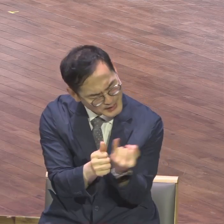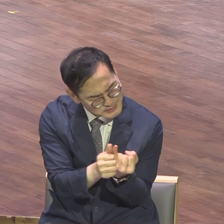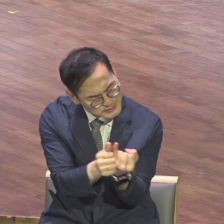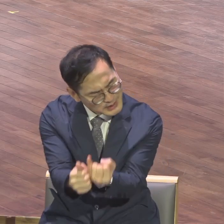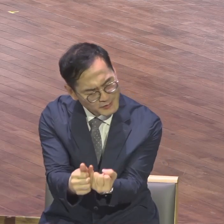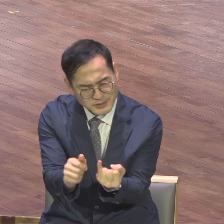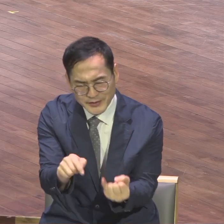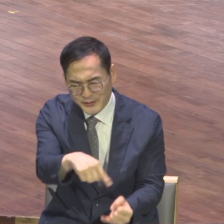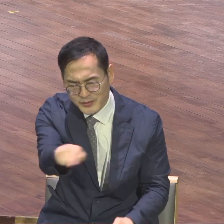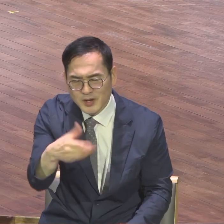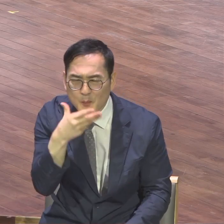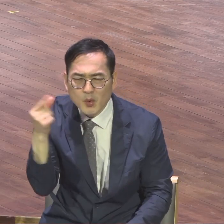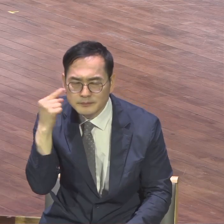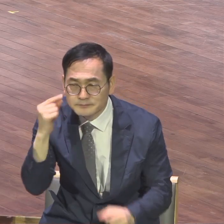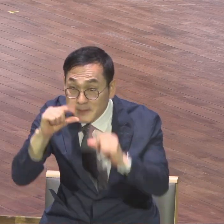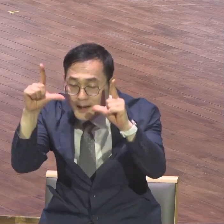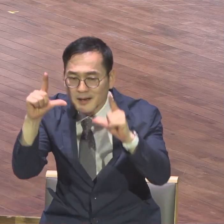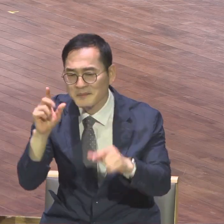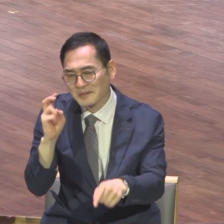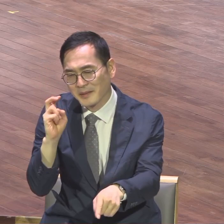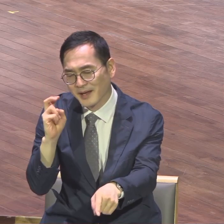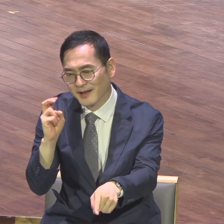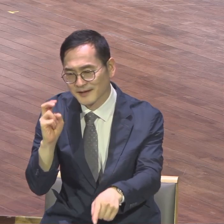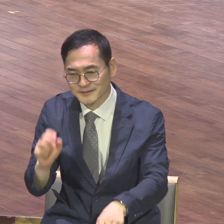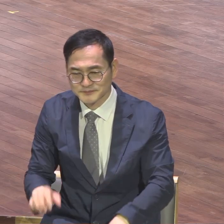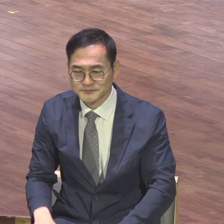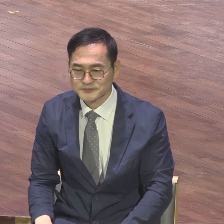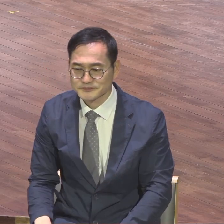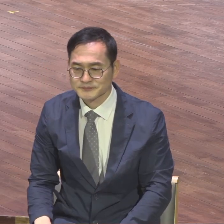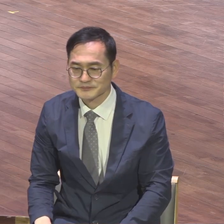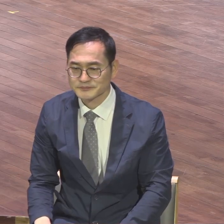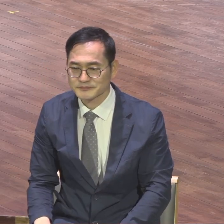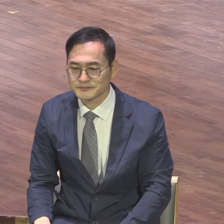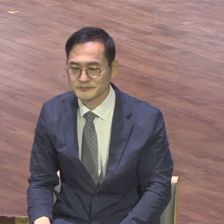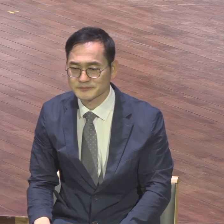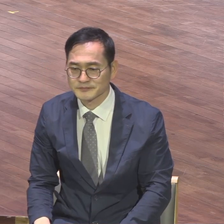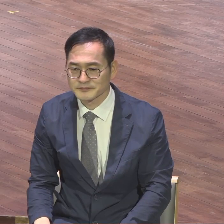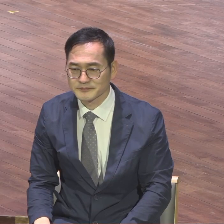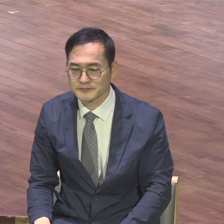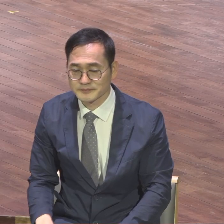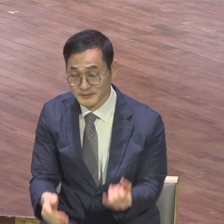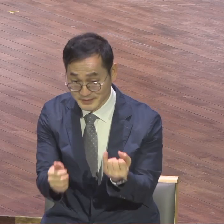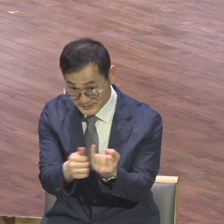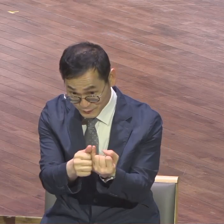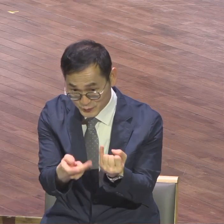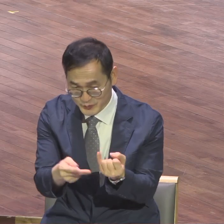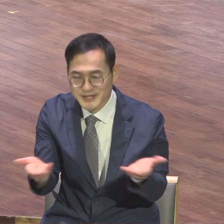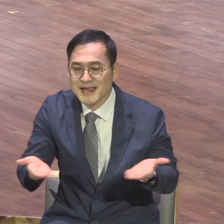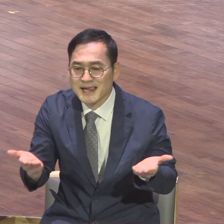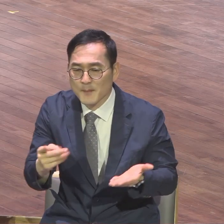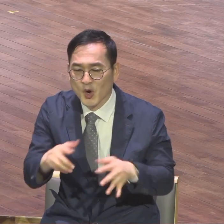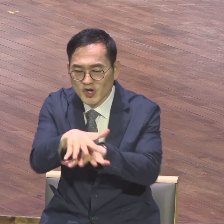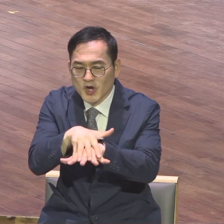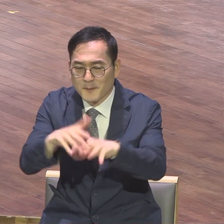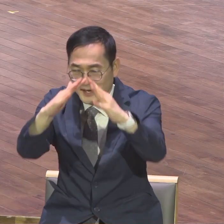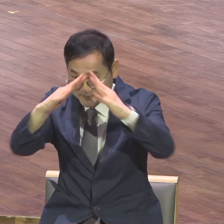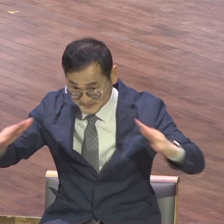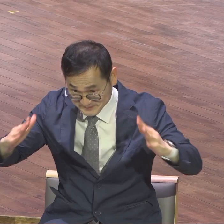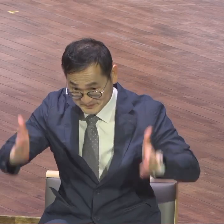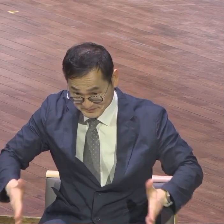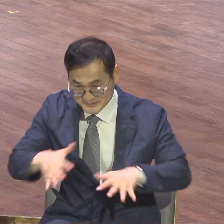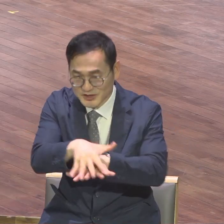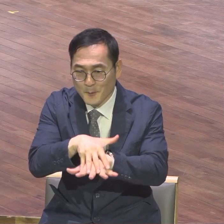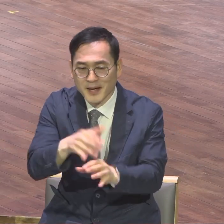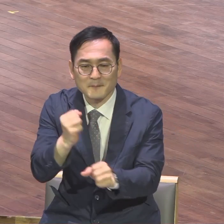있었다라는 것입니다. 3절 보세요. 생업이 같으므로 함께 살며 일을 하니 그 생업은 천막을 만드는